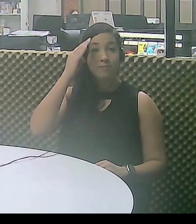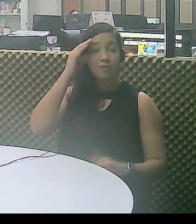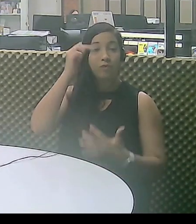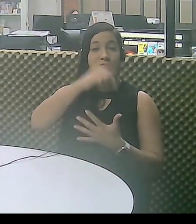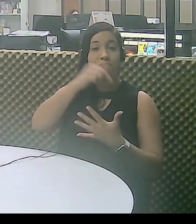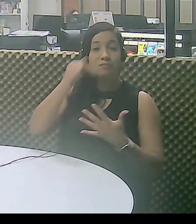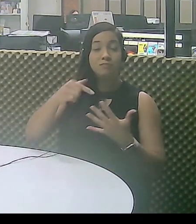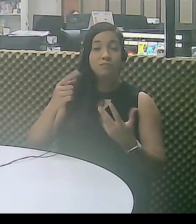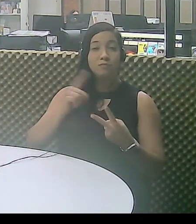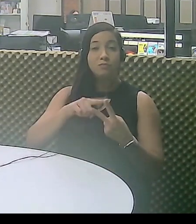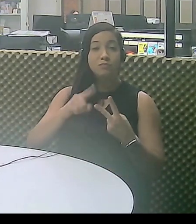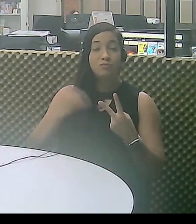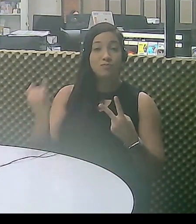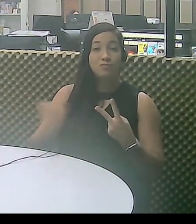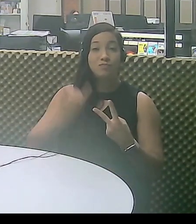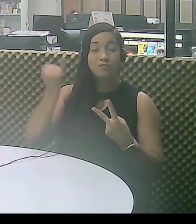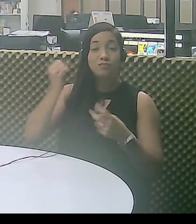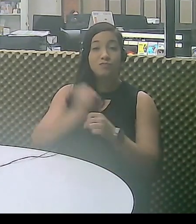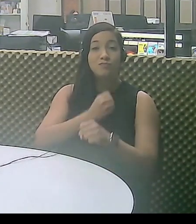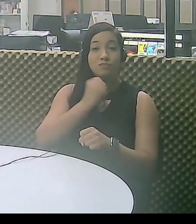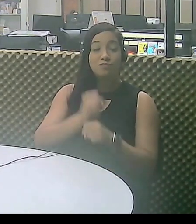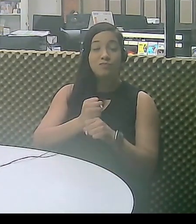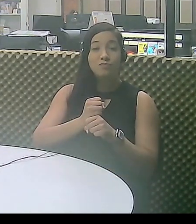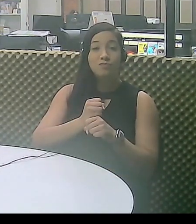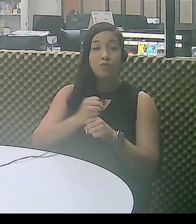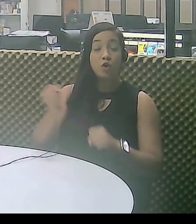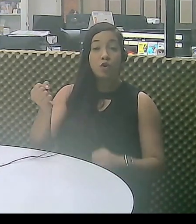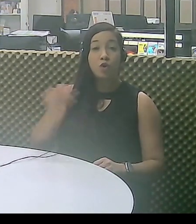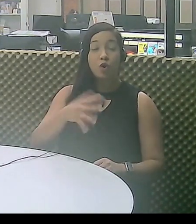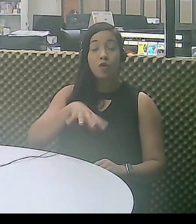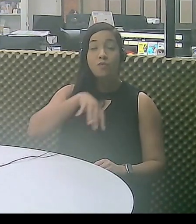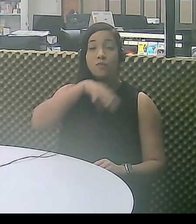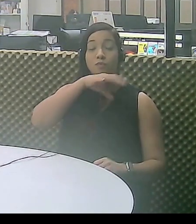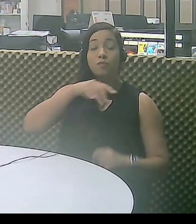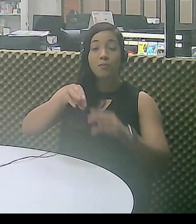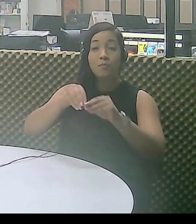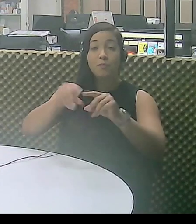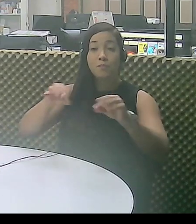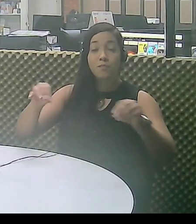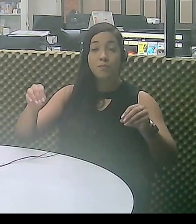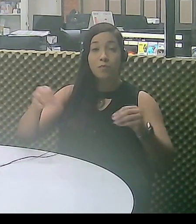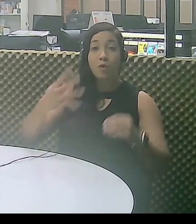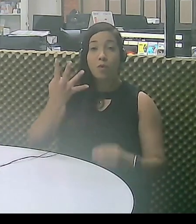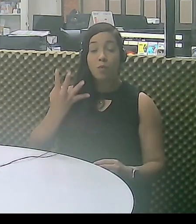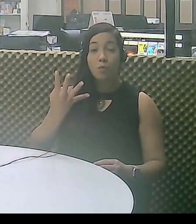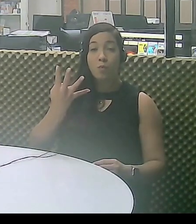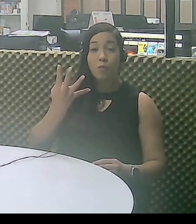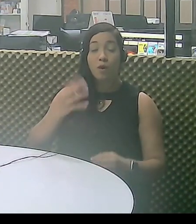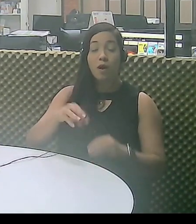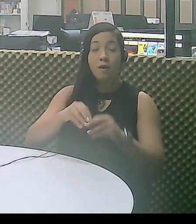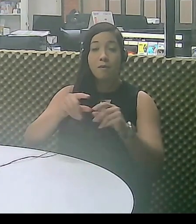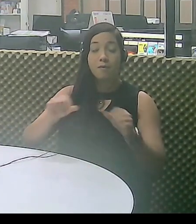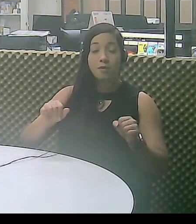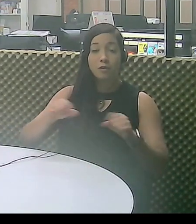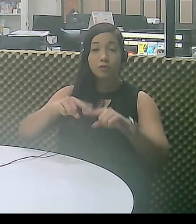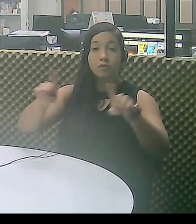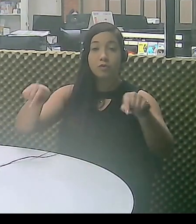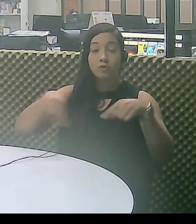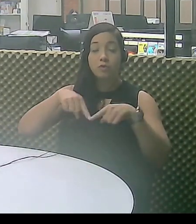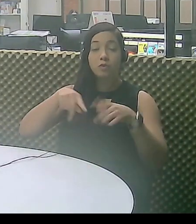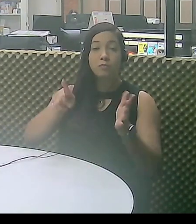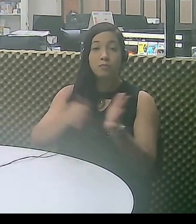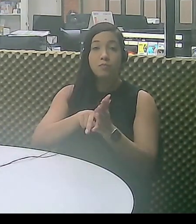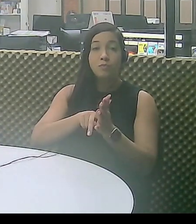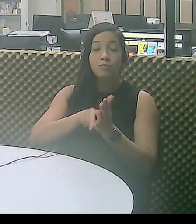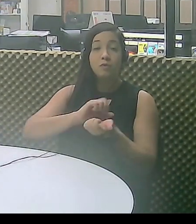para duas importantes obras: as construções da nova Arena Parque, composta por 4 quadras de areia utilizadas para a